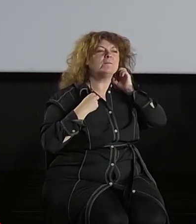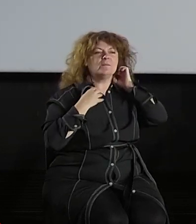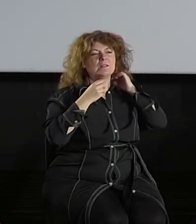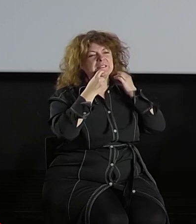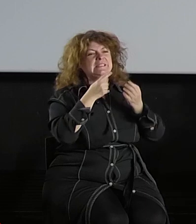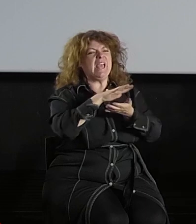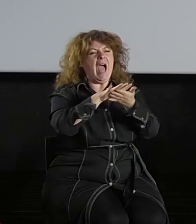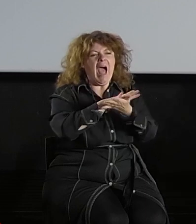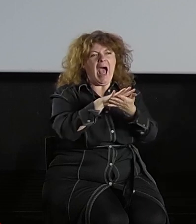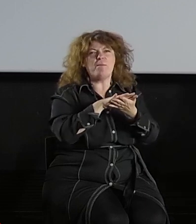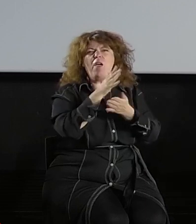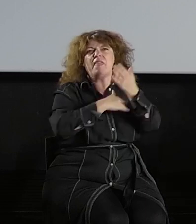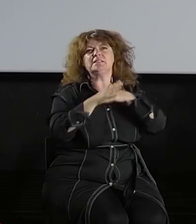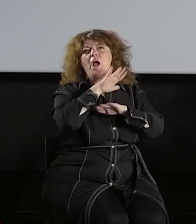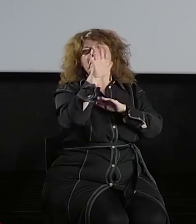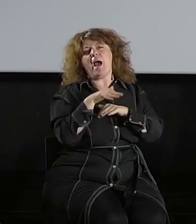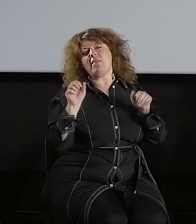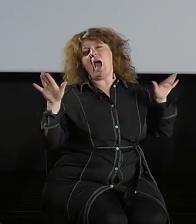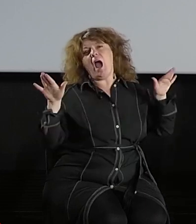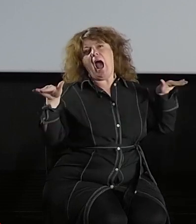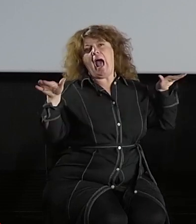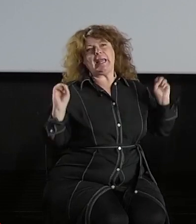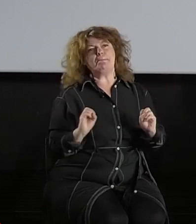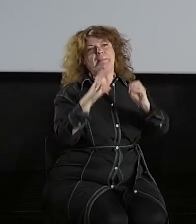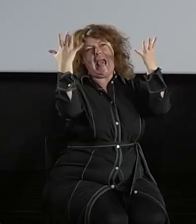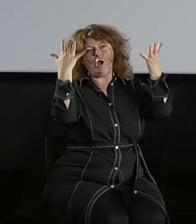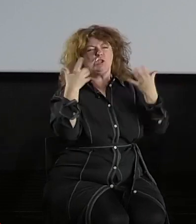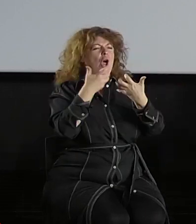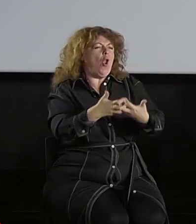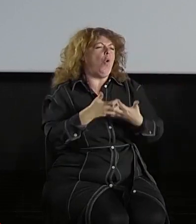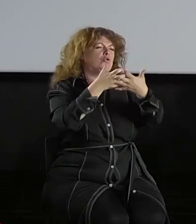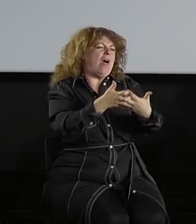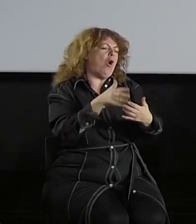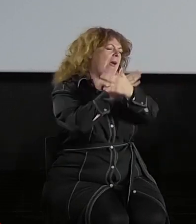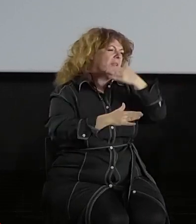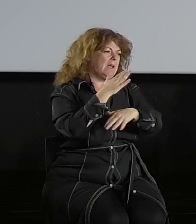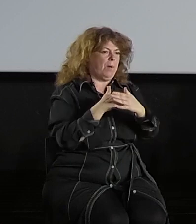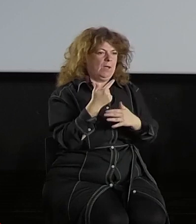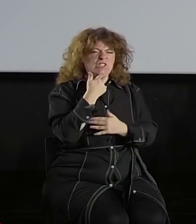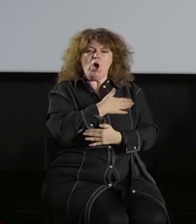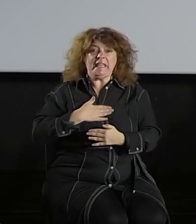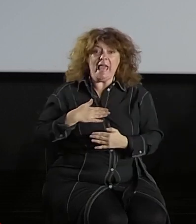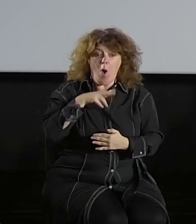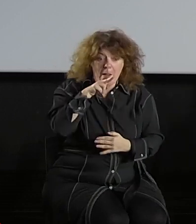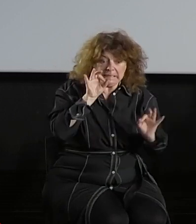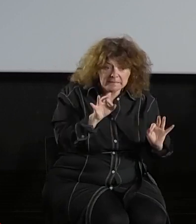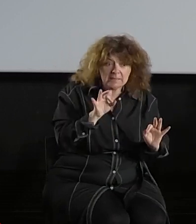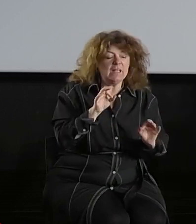Ay el ángel el milagroso la la luchadora por la discapacidad y cuando quiero hablar de los temas que me importan pues la